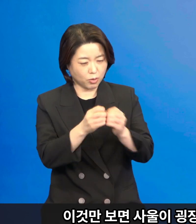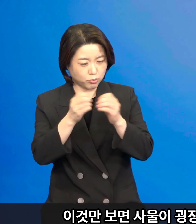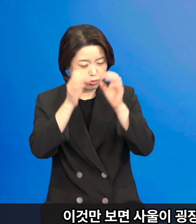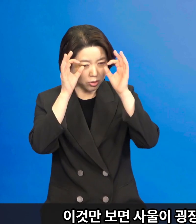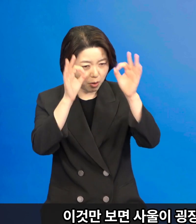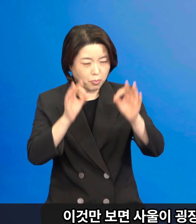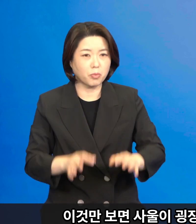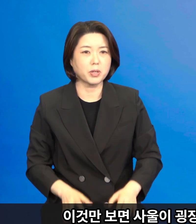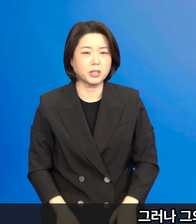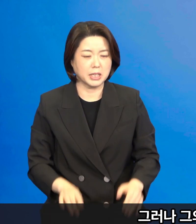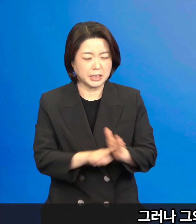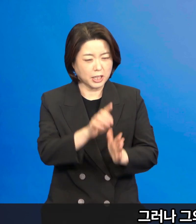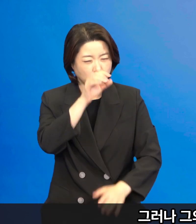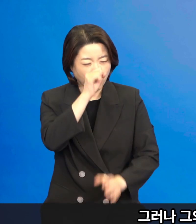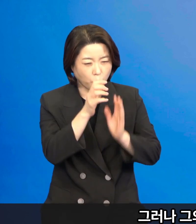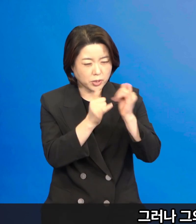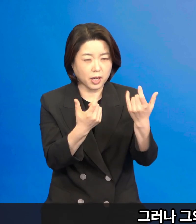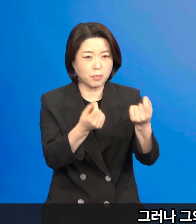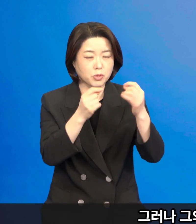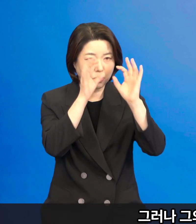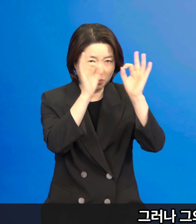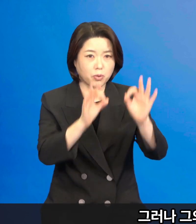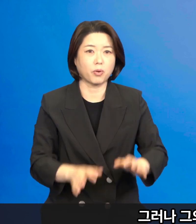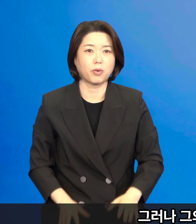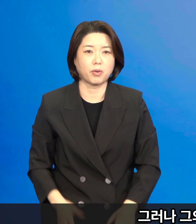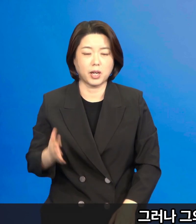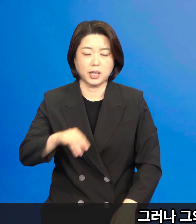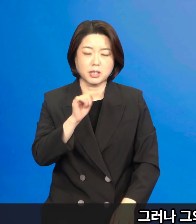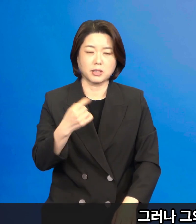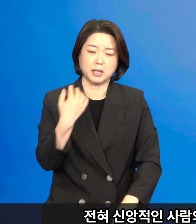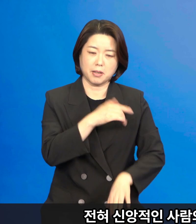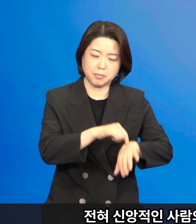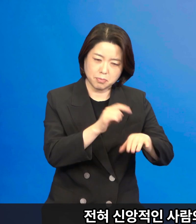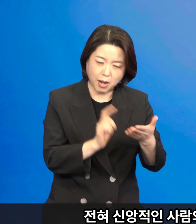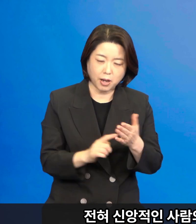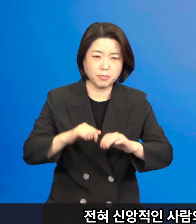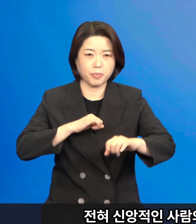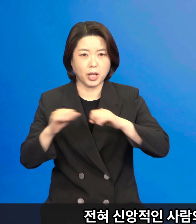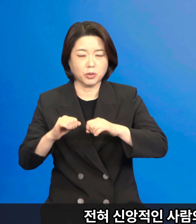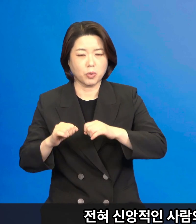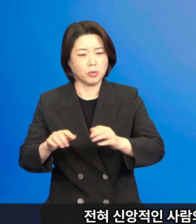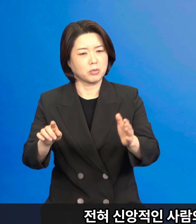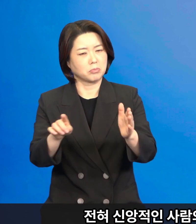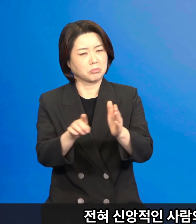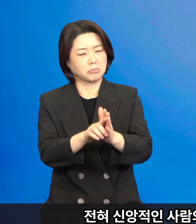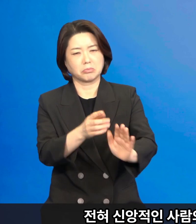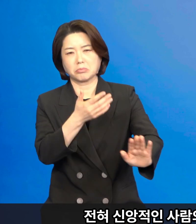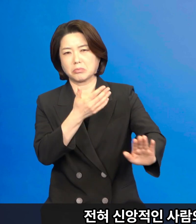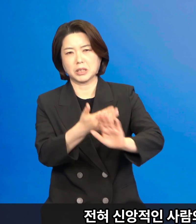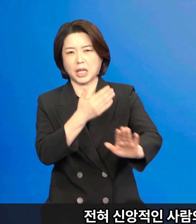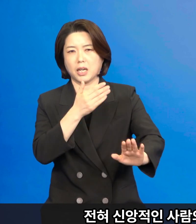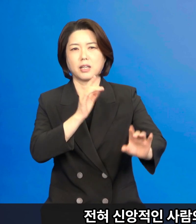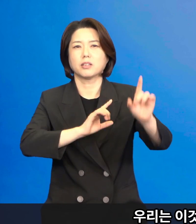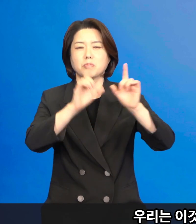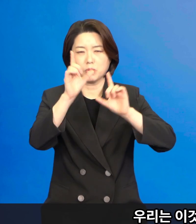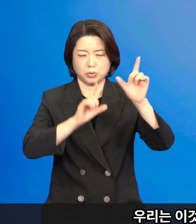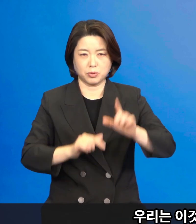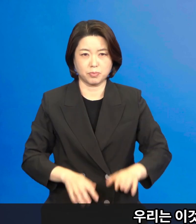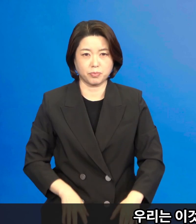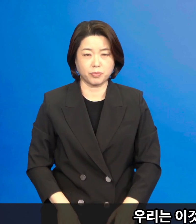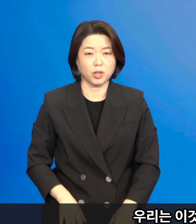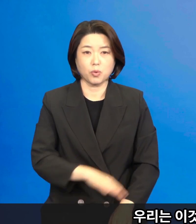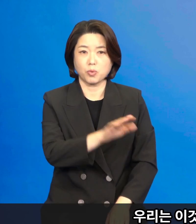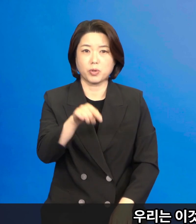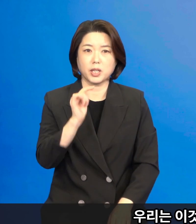사람처럼 보입니다. 그러나 그의 마음과 행동은 사실 전혀 신앙적인 사람의 모습을 보여주지 않고 있어요. 우리는